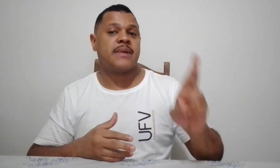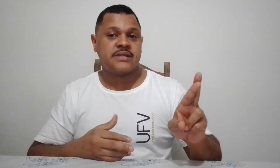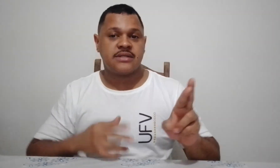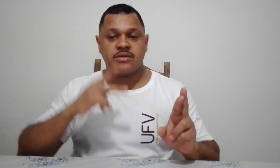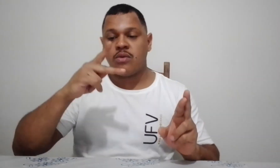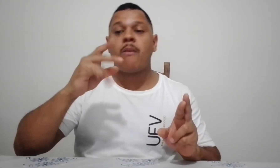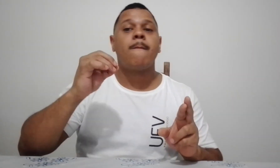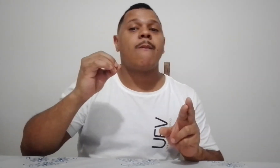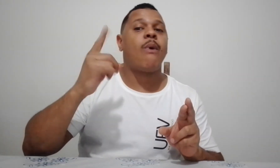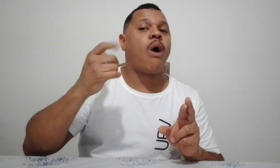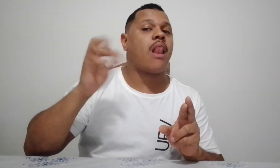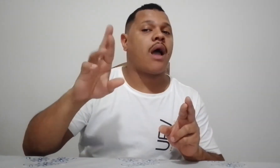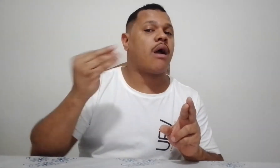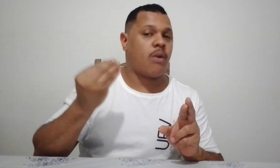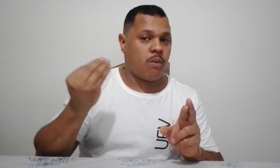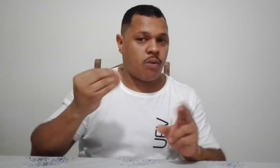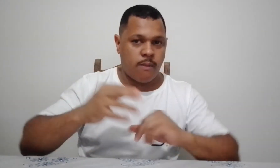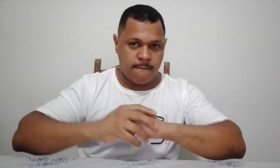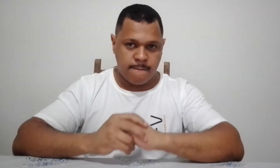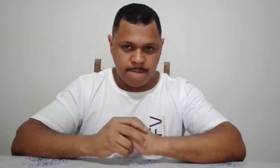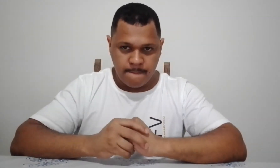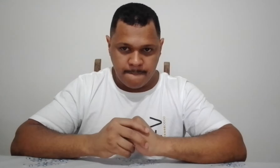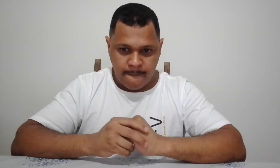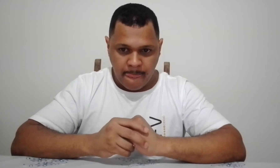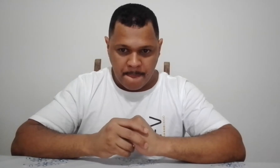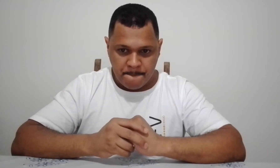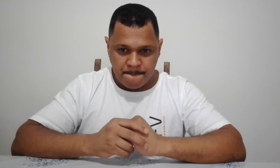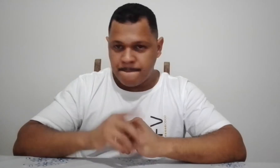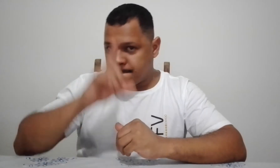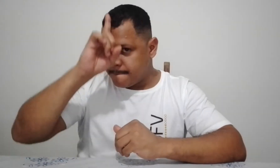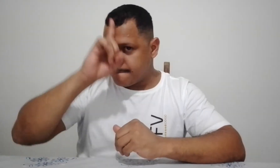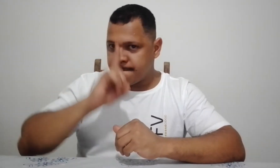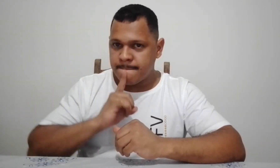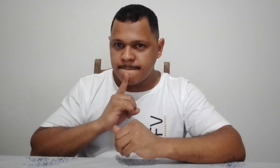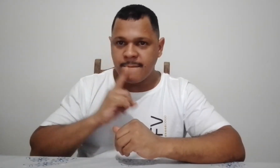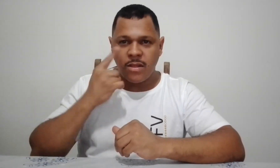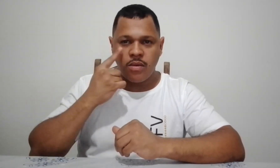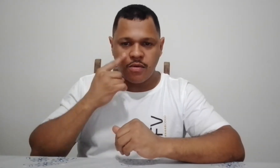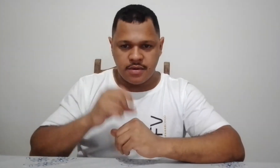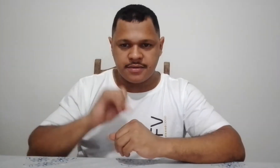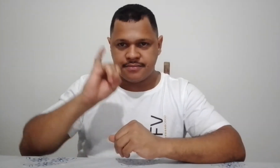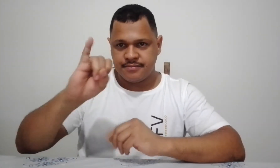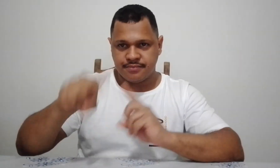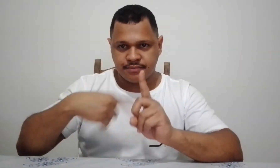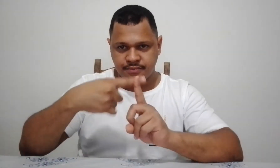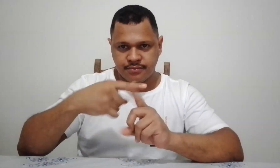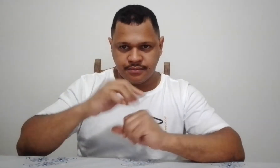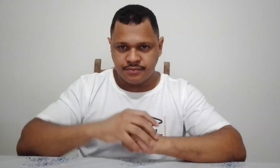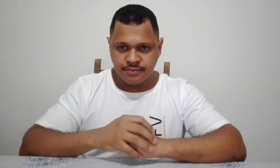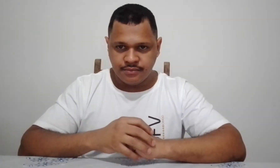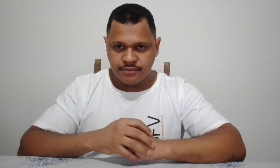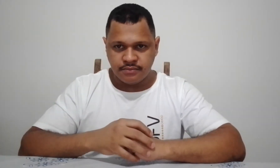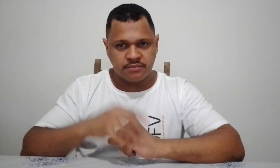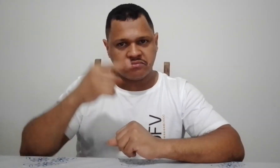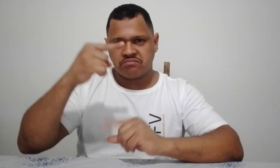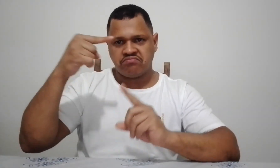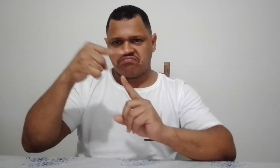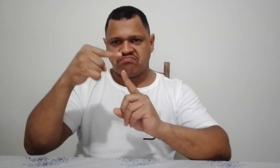dela. Observe agora, que eu vou colocar em amarelo aqui, o I soma, sem o tracinho em cima, porque agora é